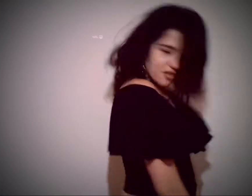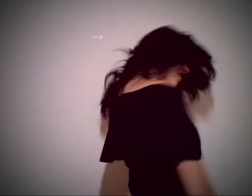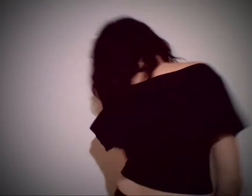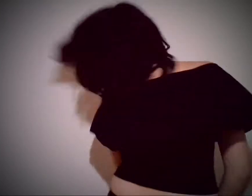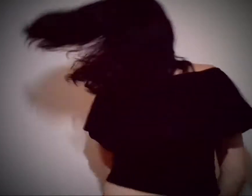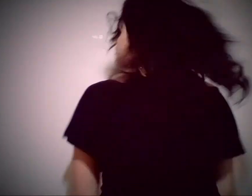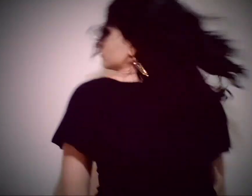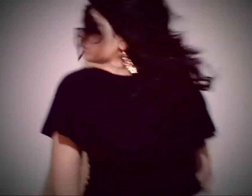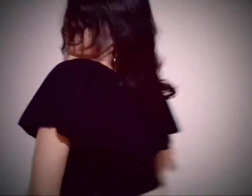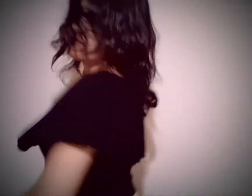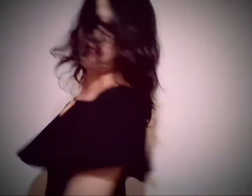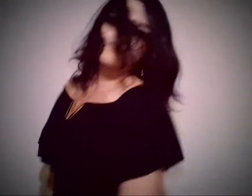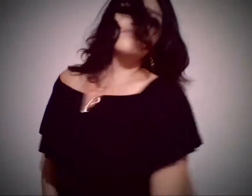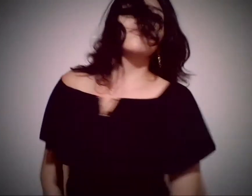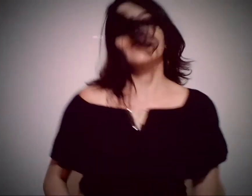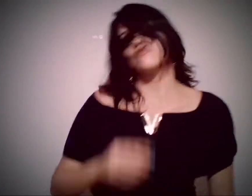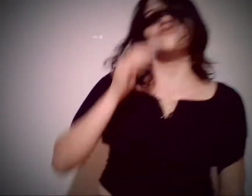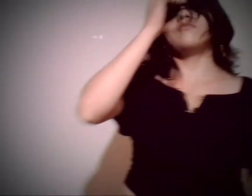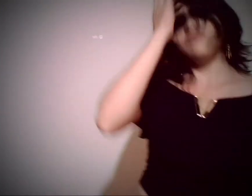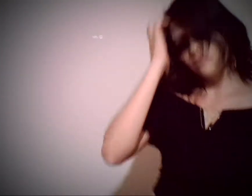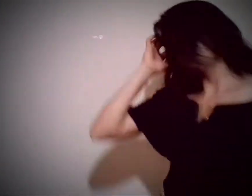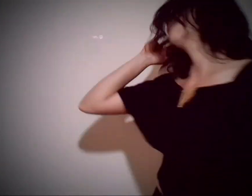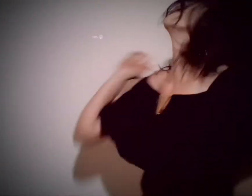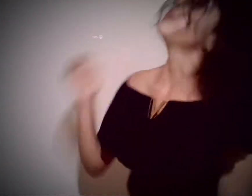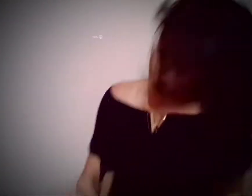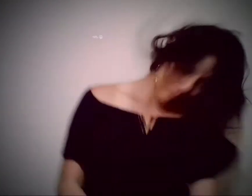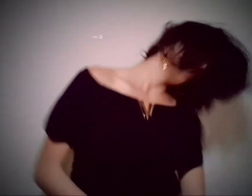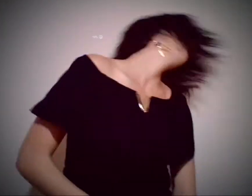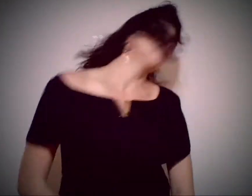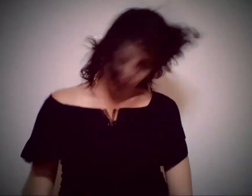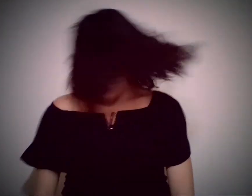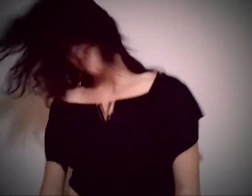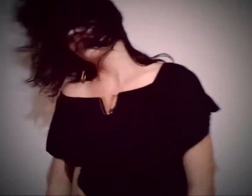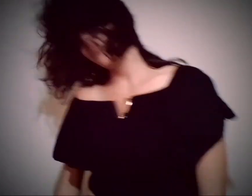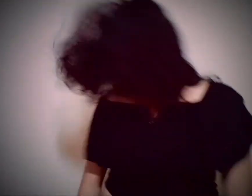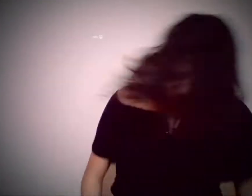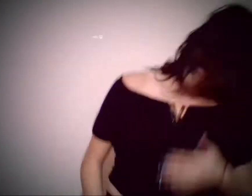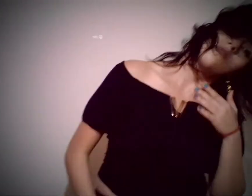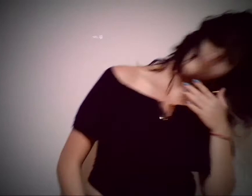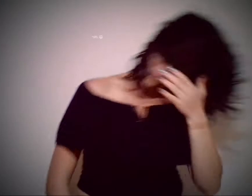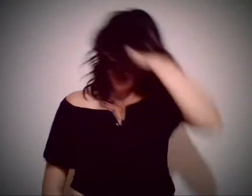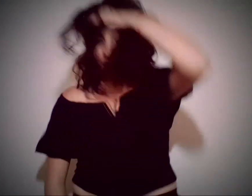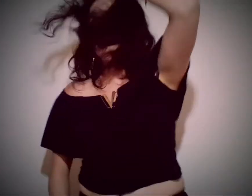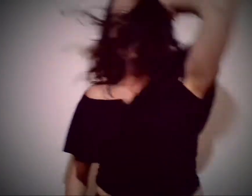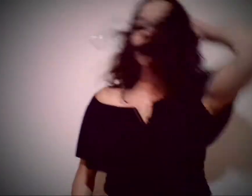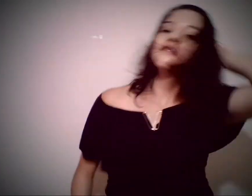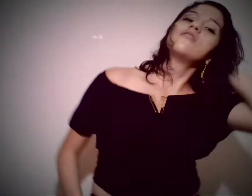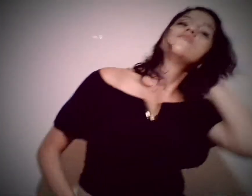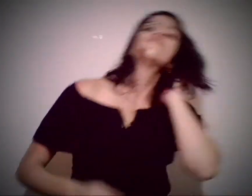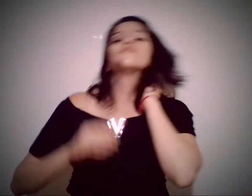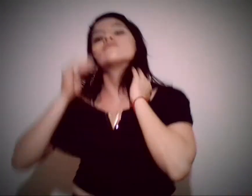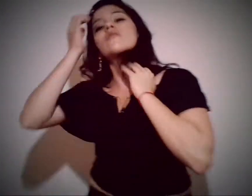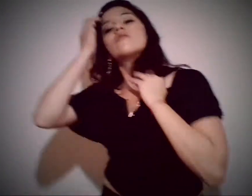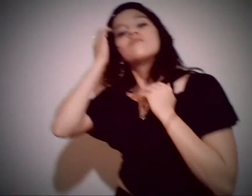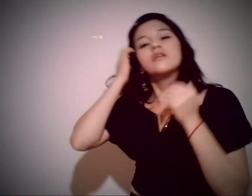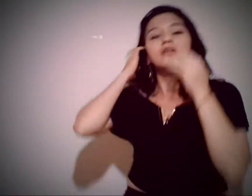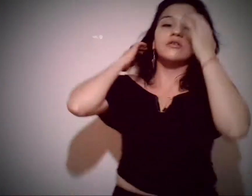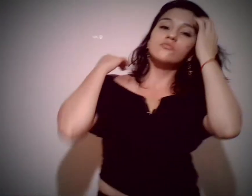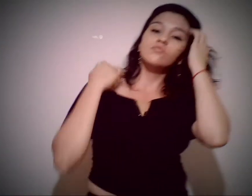fui desesperado, busqué tu amor Romper este silencio, soledad te pido Nena, te digo, vuelve conmigo Si tú me